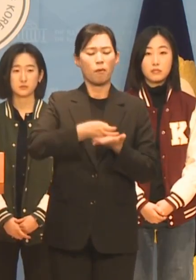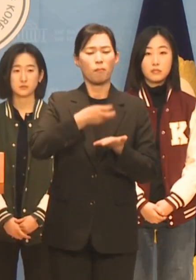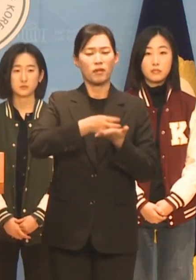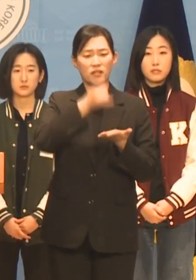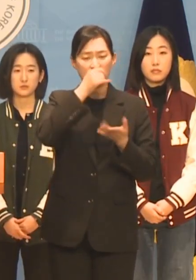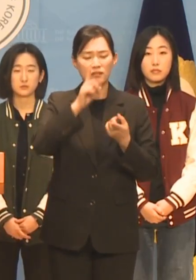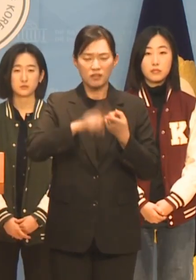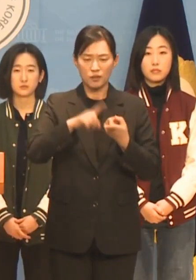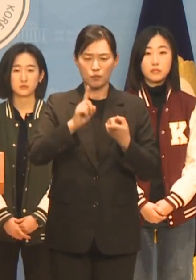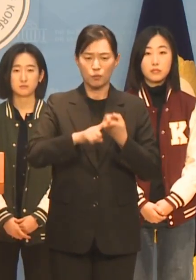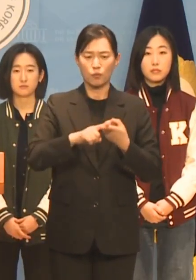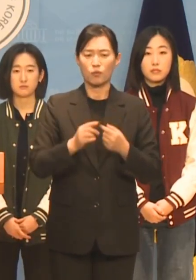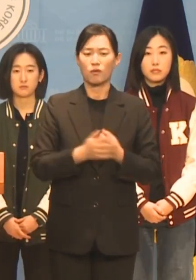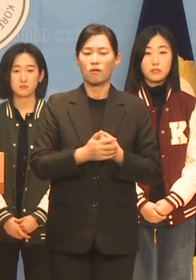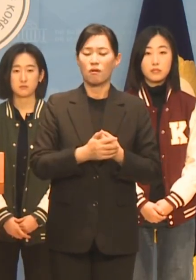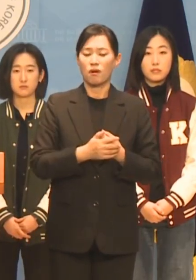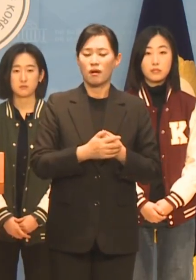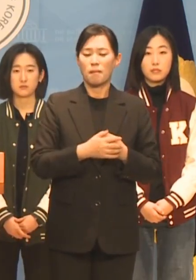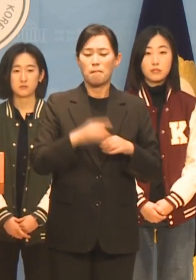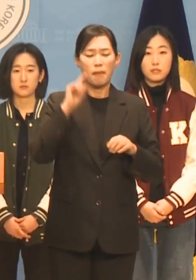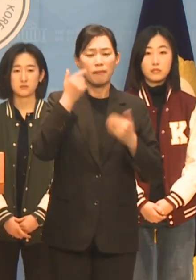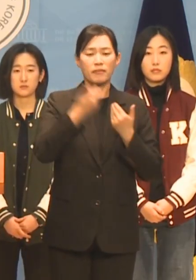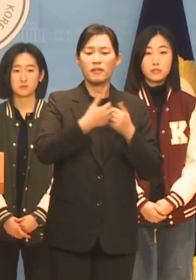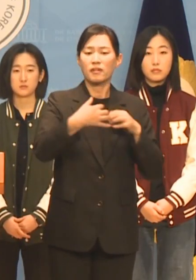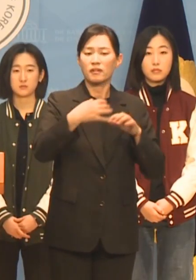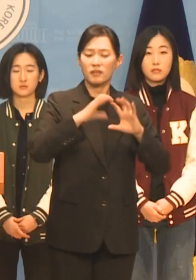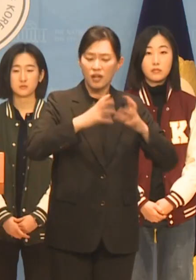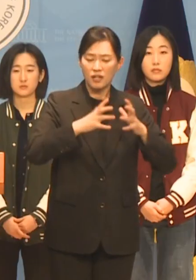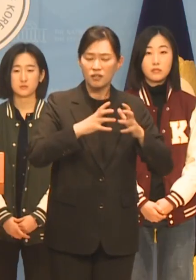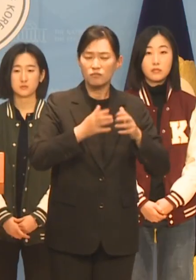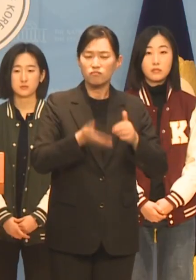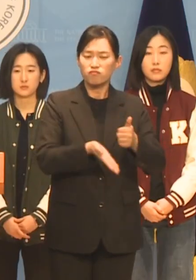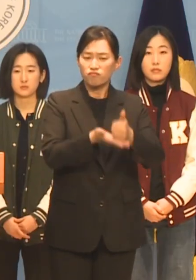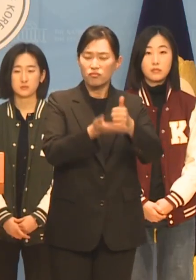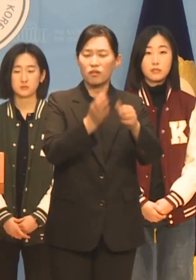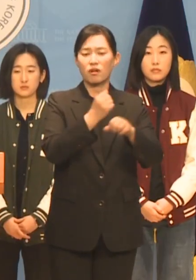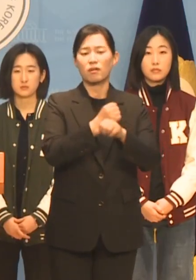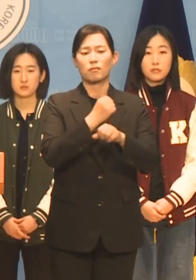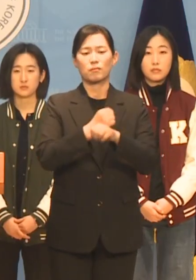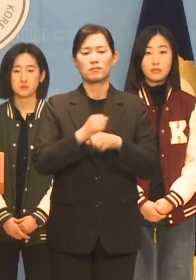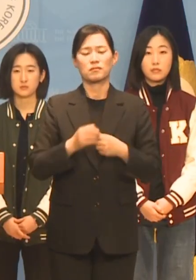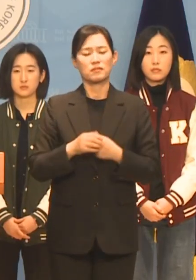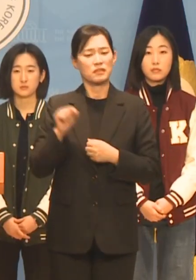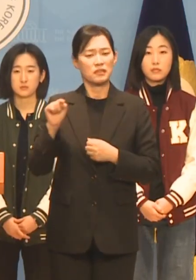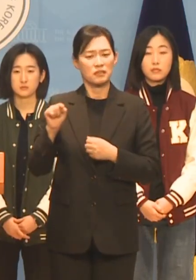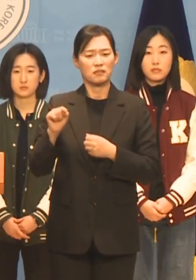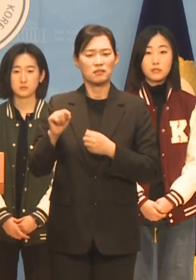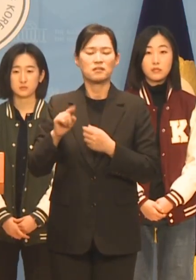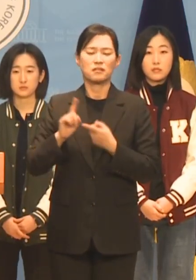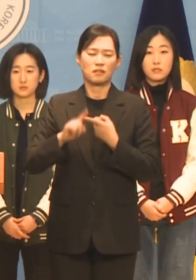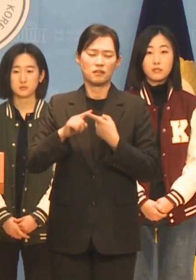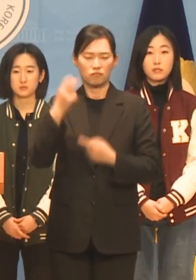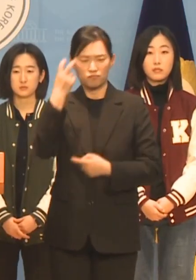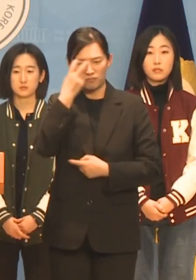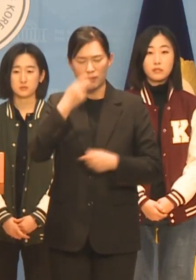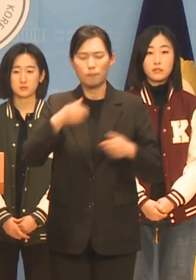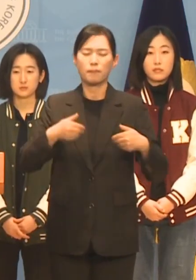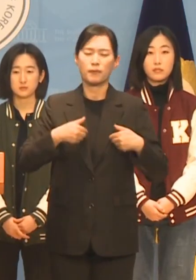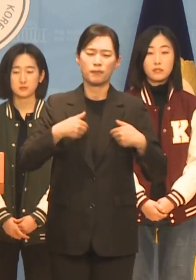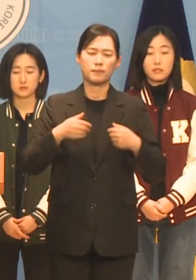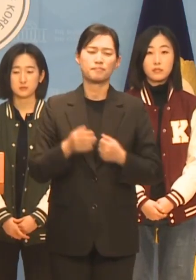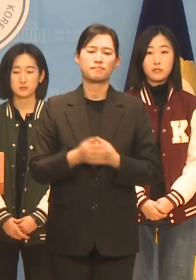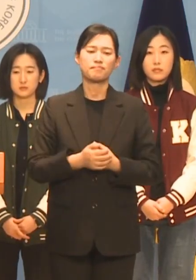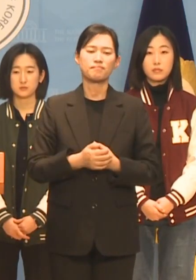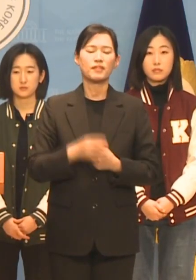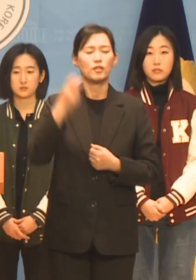명시된 대로 적국을 추종하며 대한민국 체제를 반대하고 미군과의 협력을 거부하는 대진연에 대한 엄중한 수사가 필요합니다.